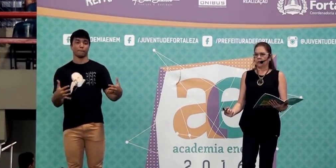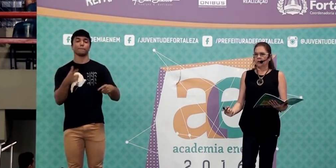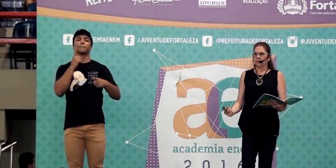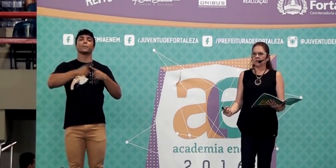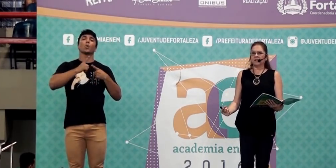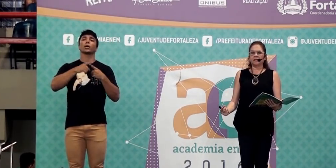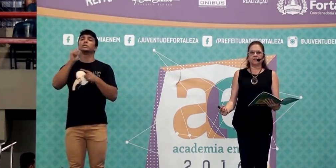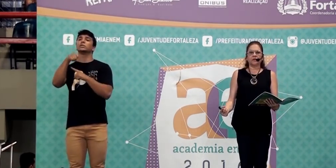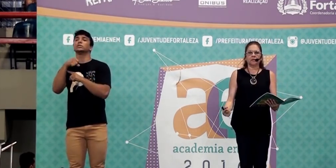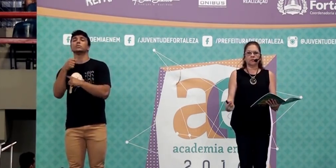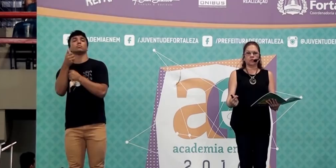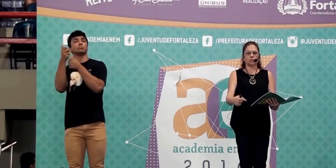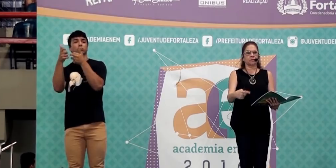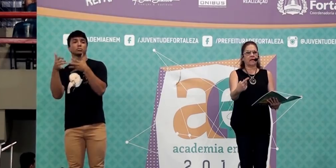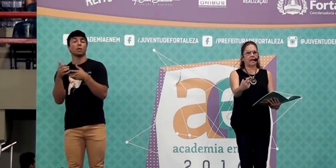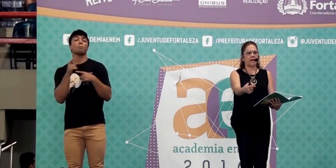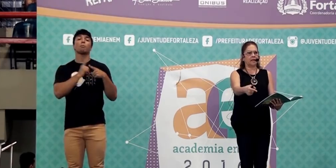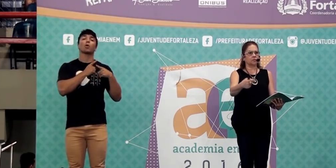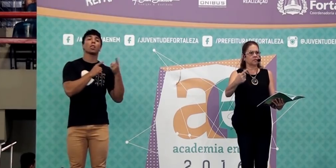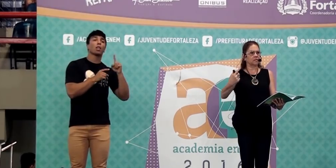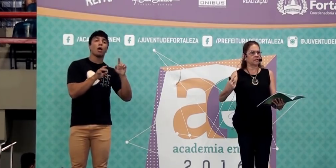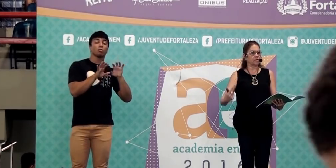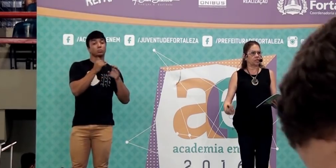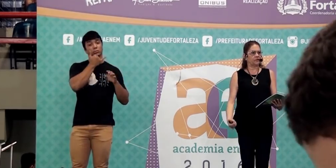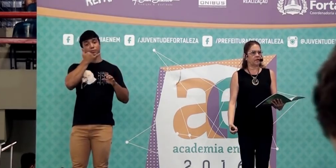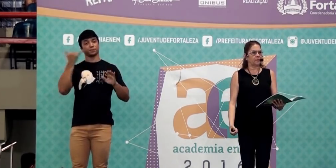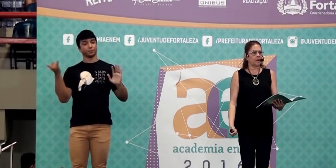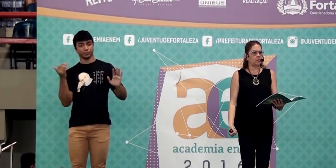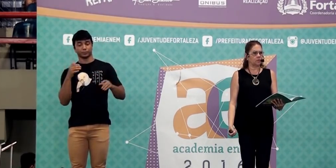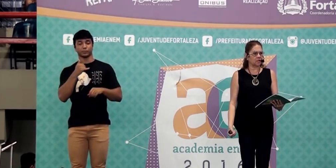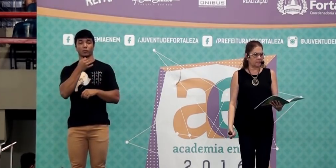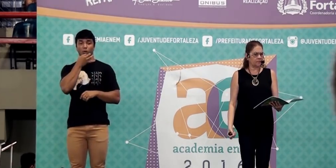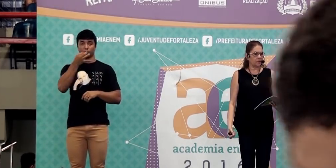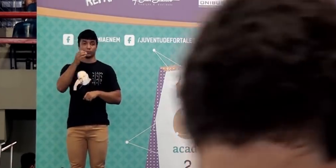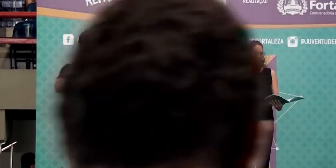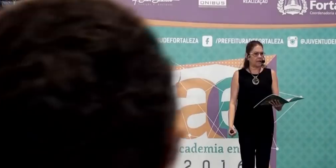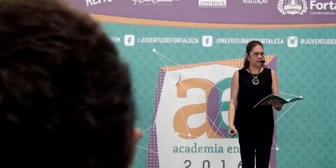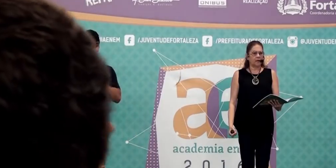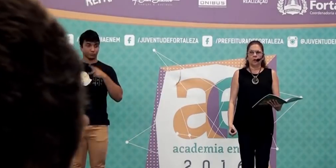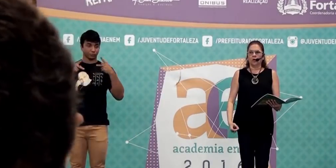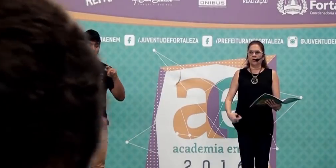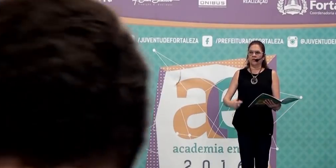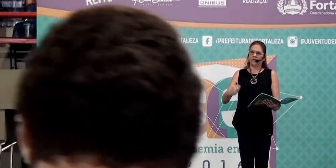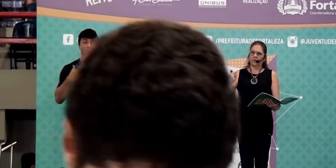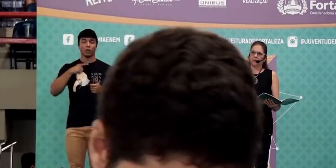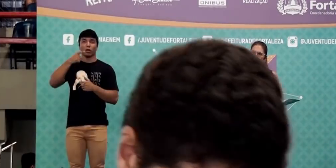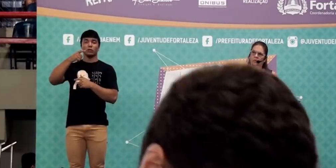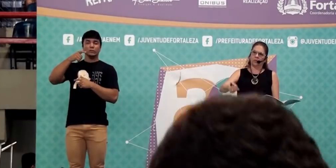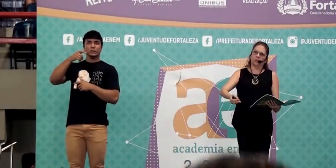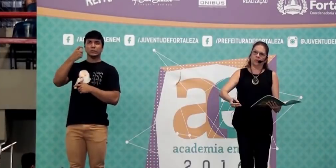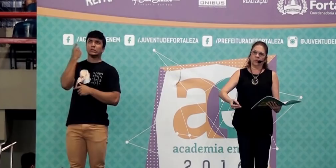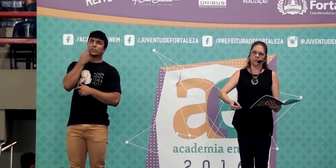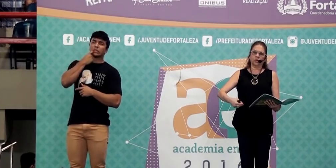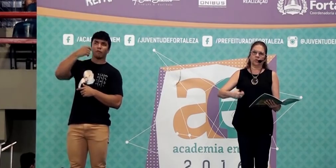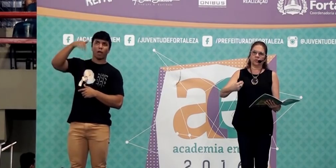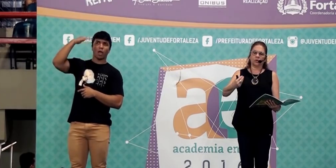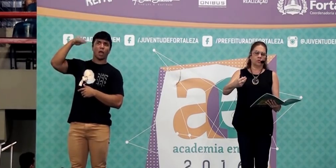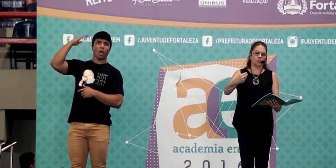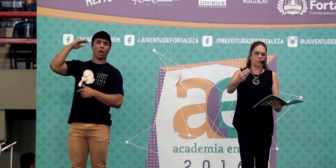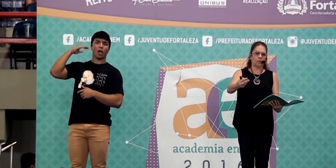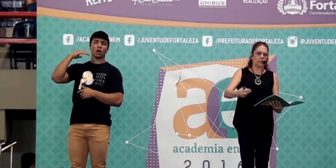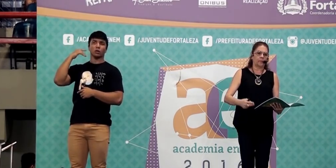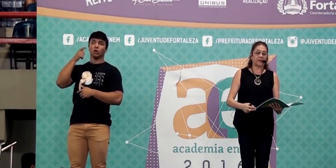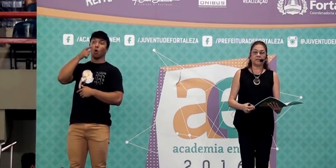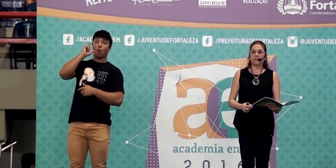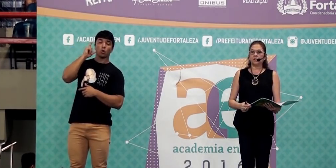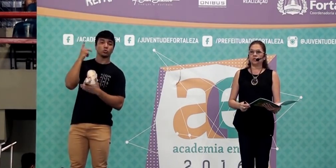sim. Vocês viram os últimos relatos de sexta-feira para ontem, tá? Houve